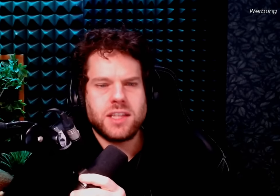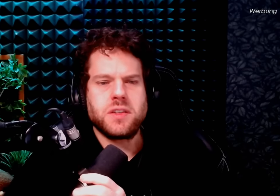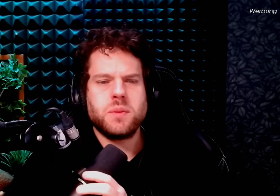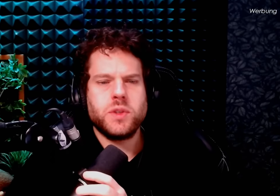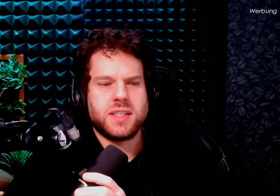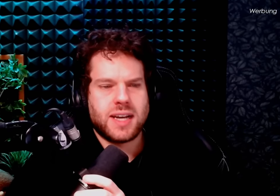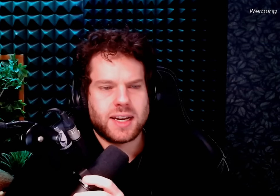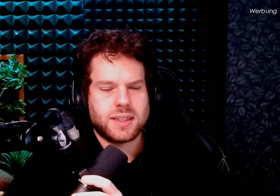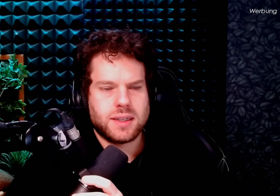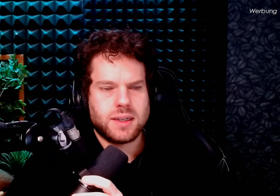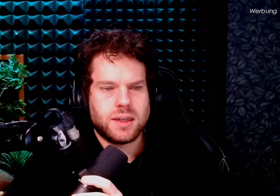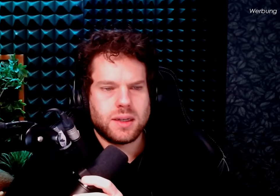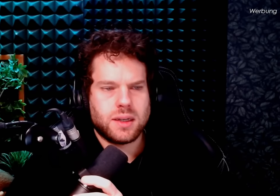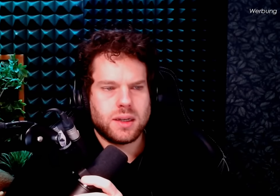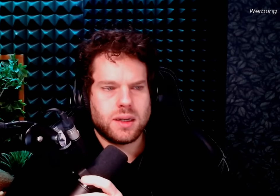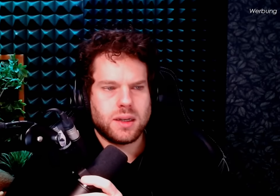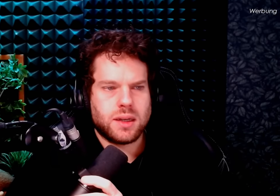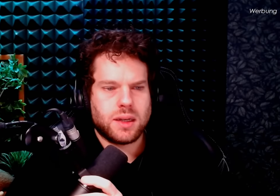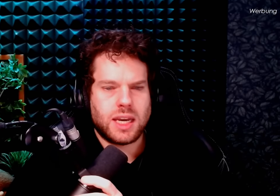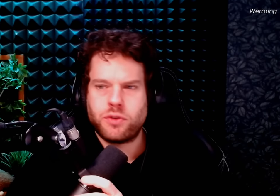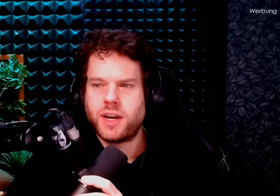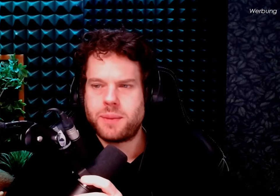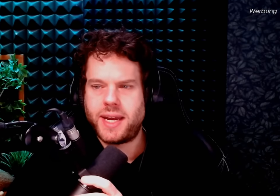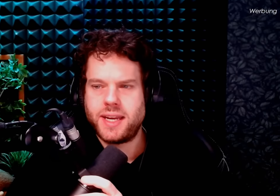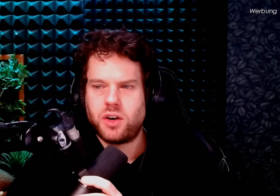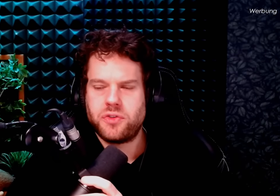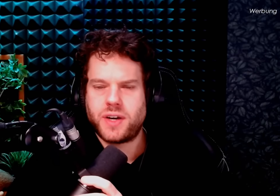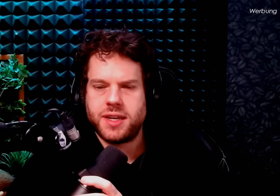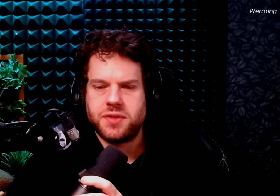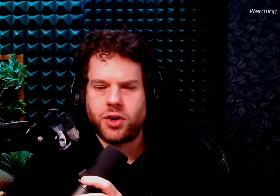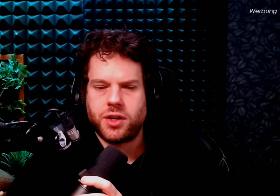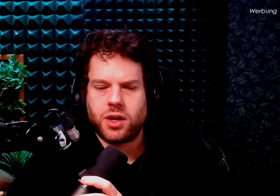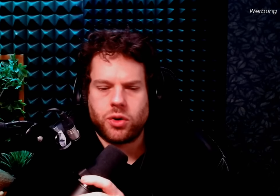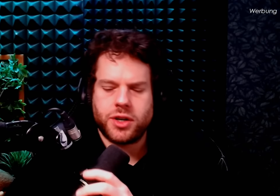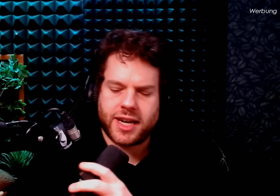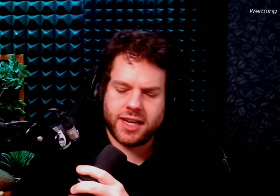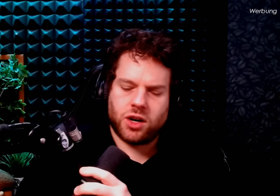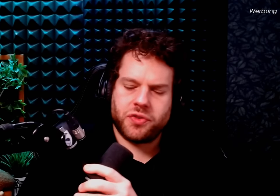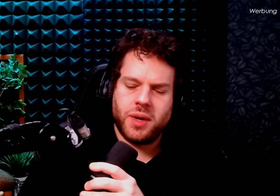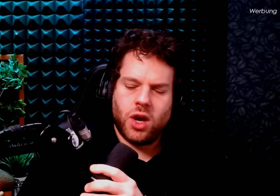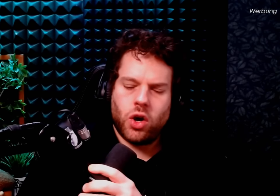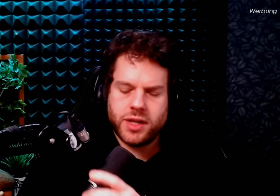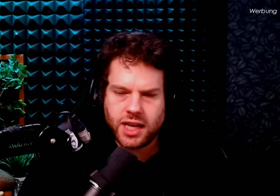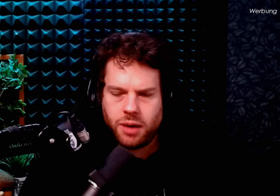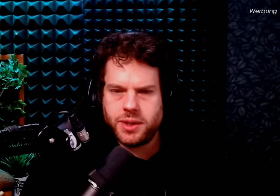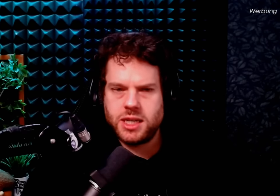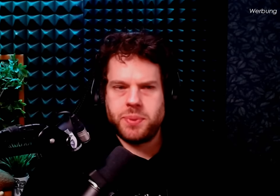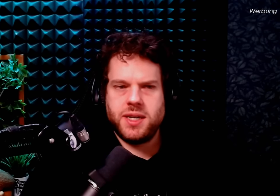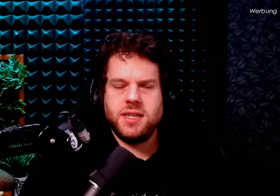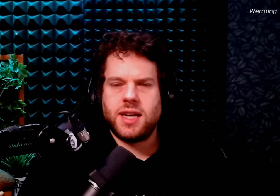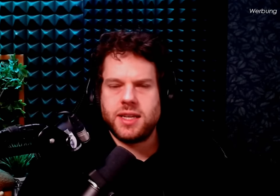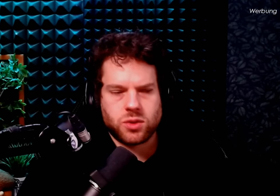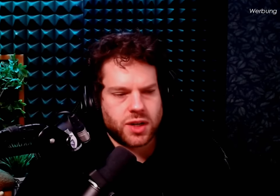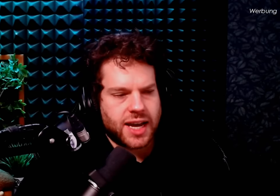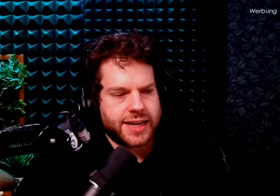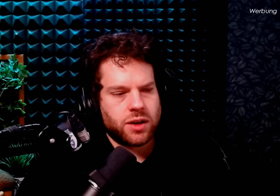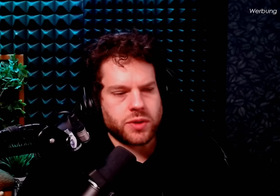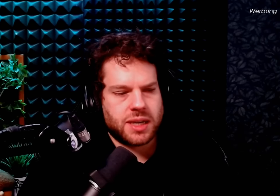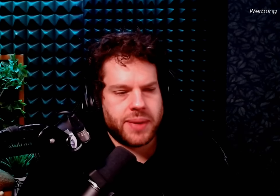Ansonsten muss ich sagen, wo wir gerade bei Einkaufen waren. Ich war halt auch heute einkaufen. Und ich glaube, ich bin nie ein so gnadenloser